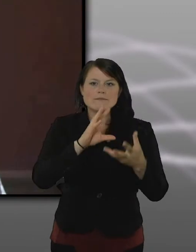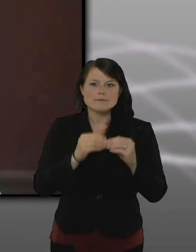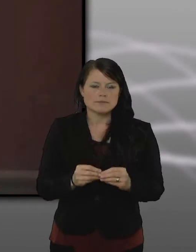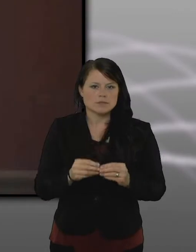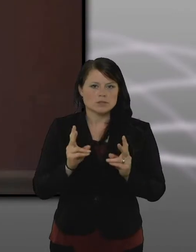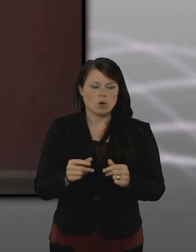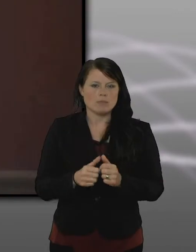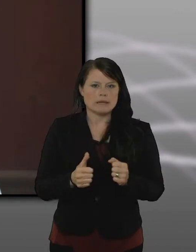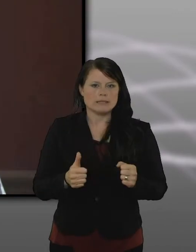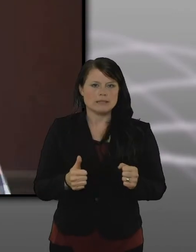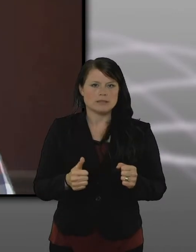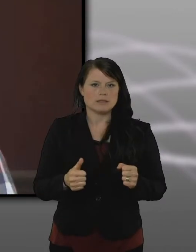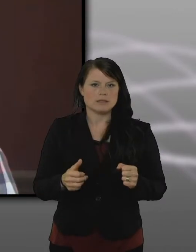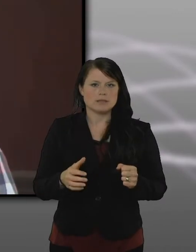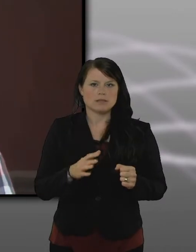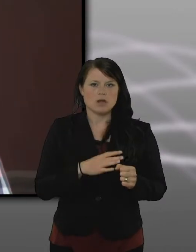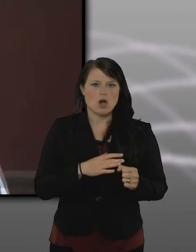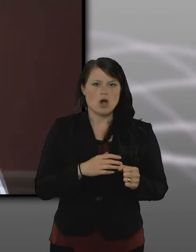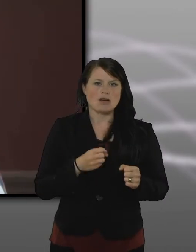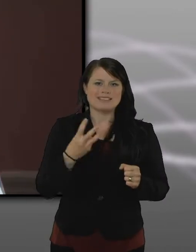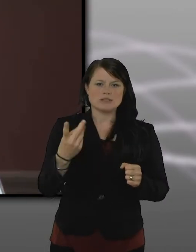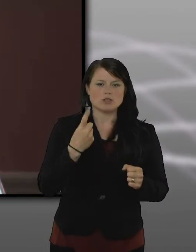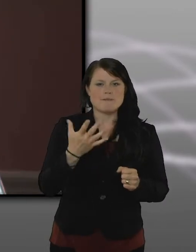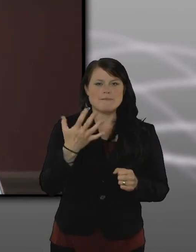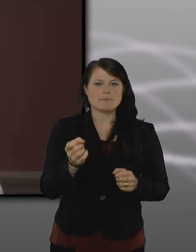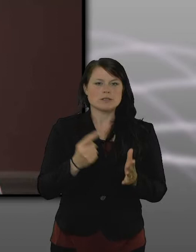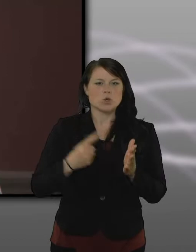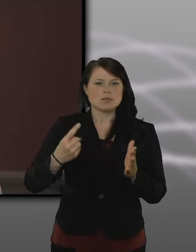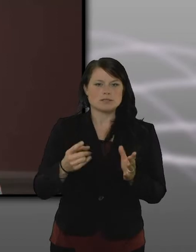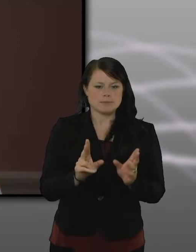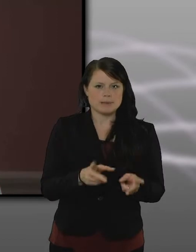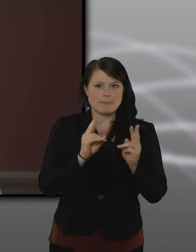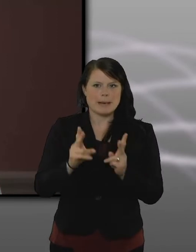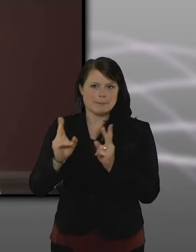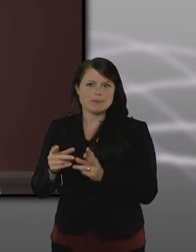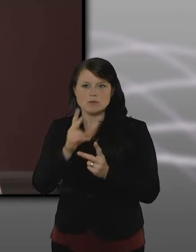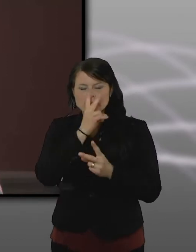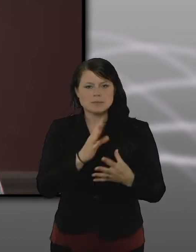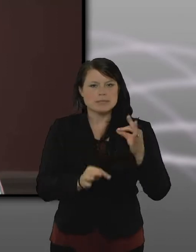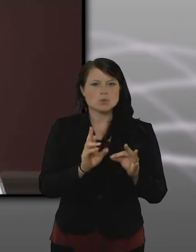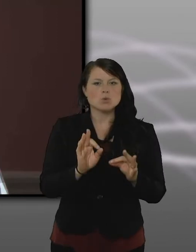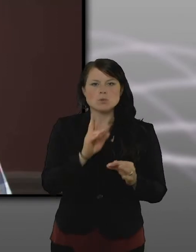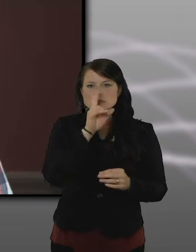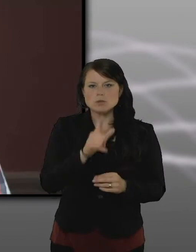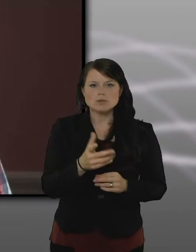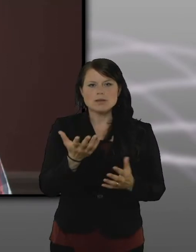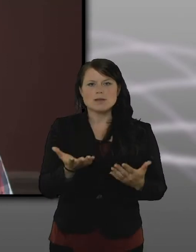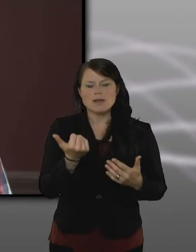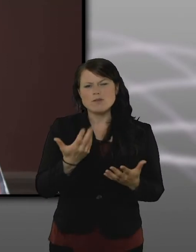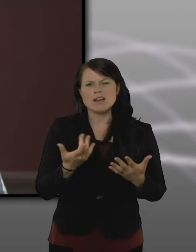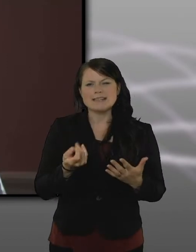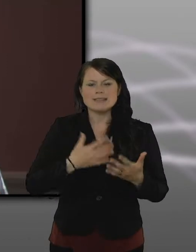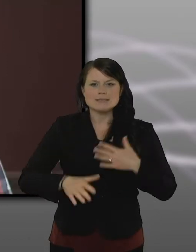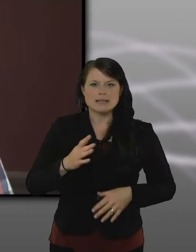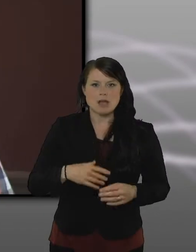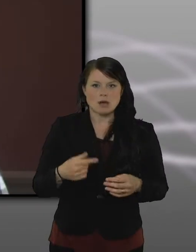med mig 3-50 sekunders snuttar som visar precis hur det ser ut. Och det kan vara lite kul. Jag hoppas